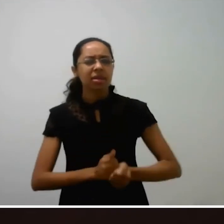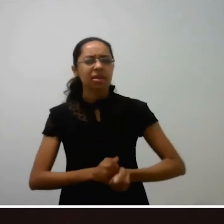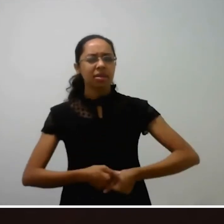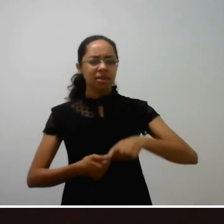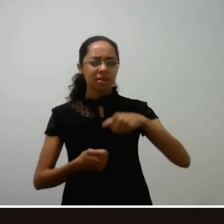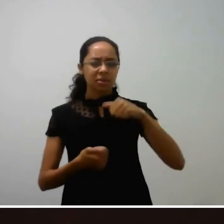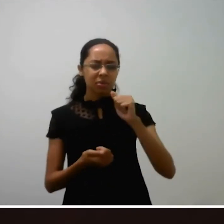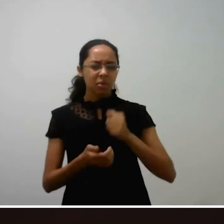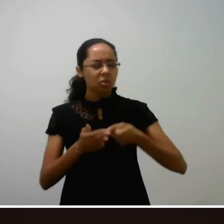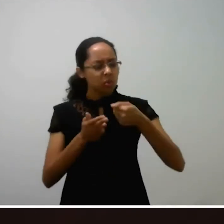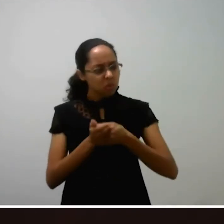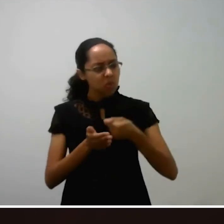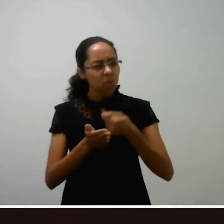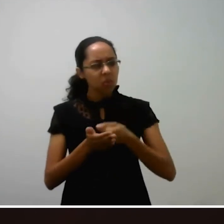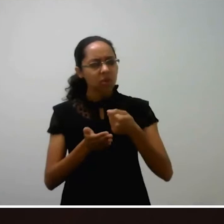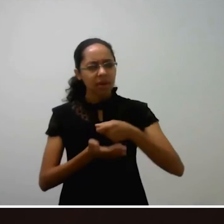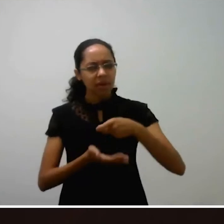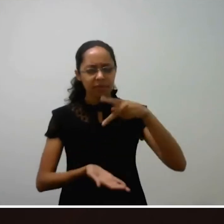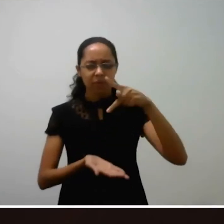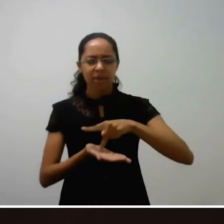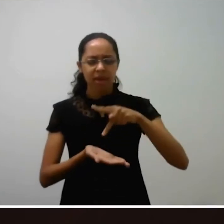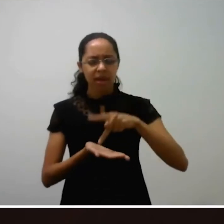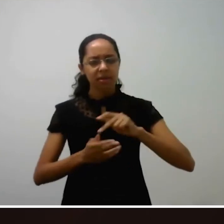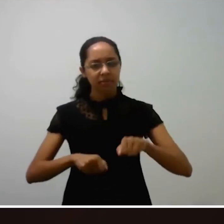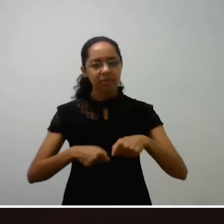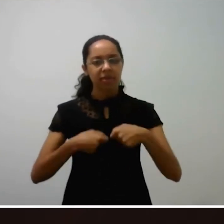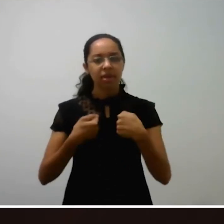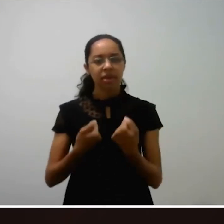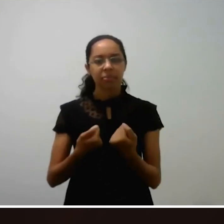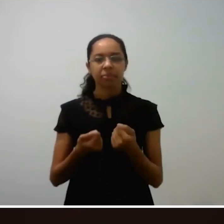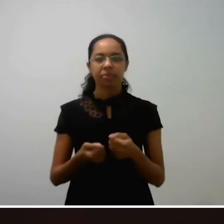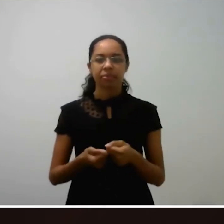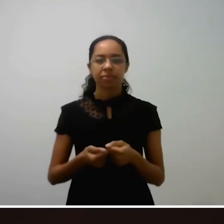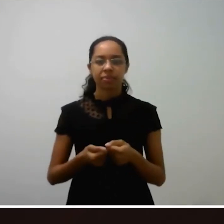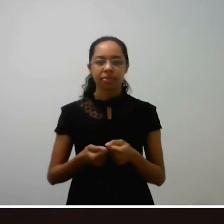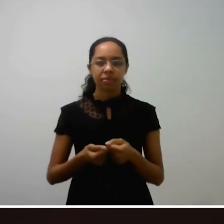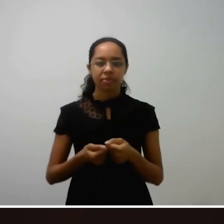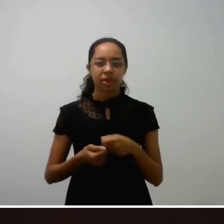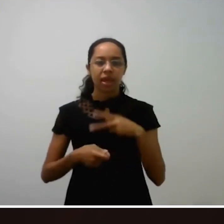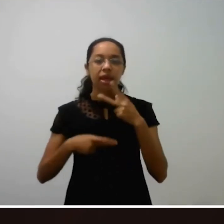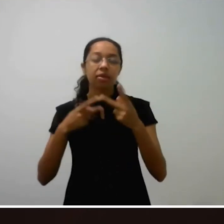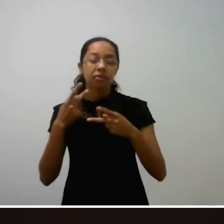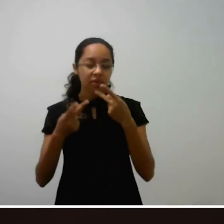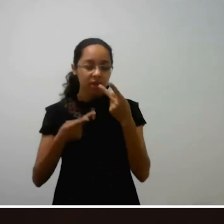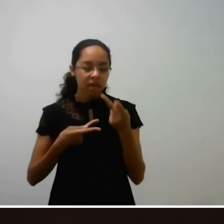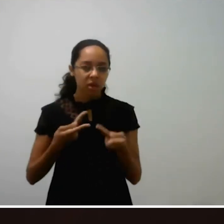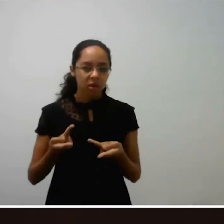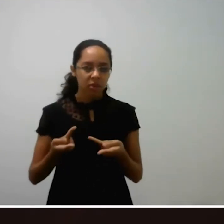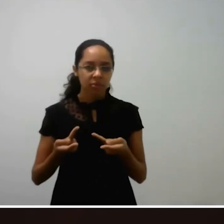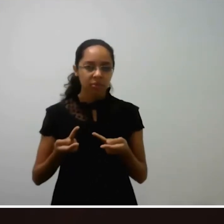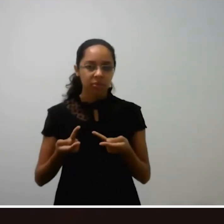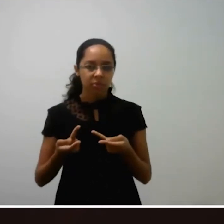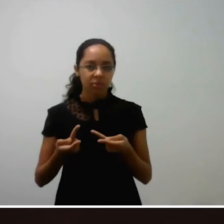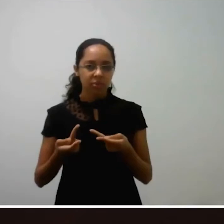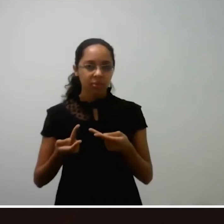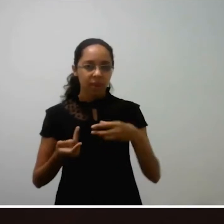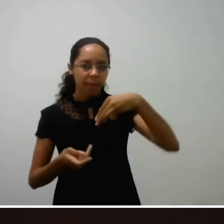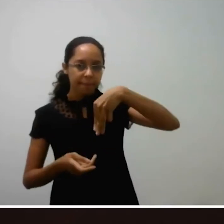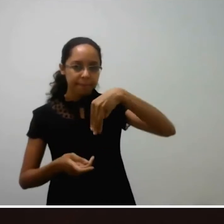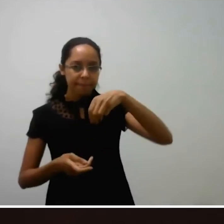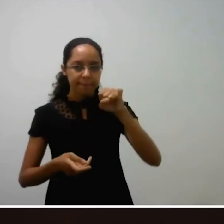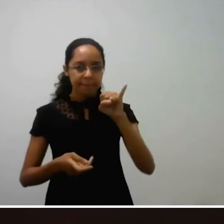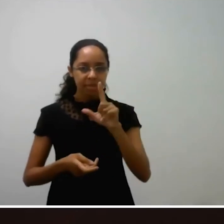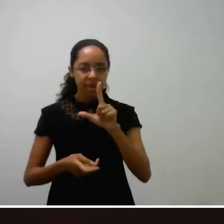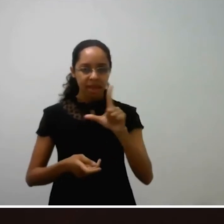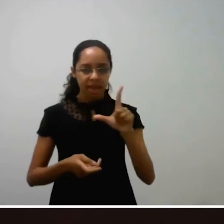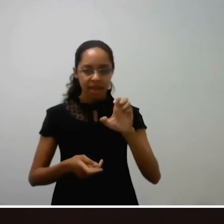Eu vou ler uma citação dele, tá? Todavia, citação de André Miller, já no volume 2.